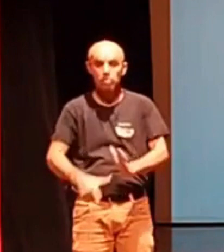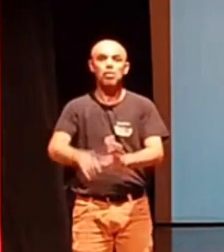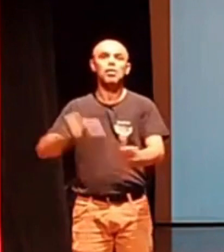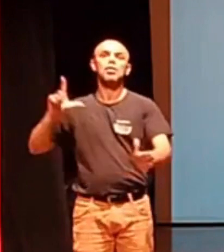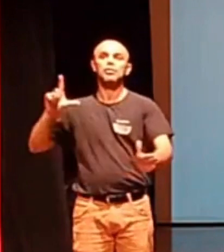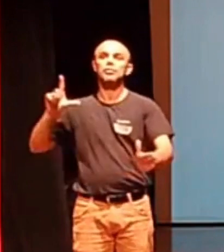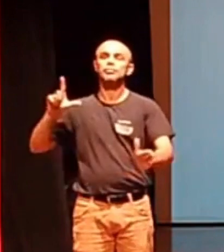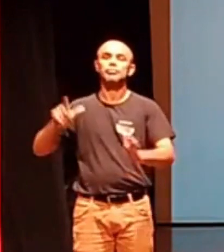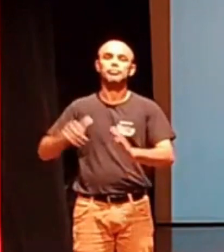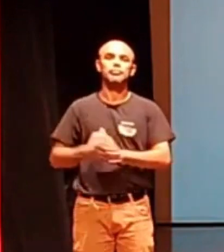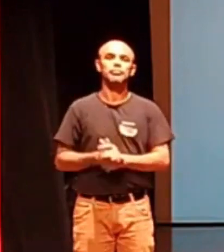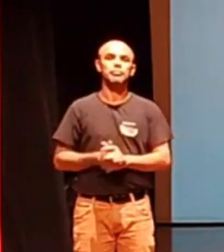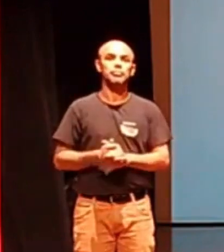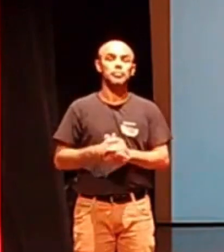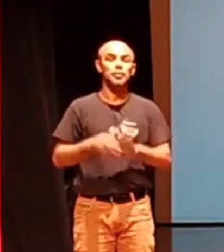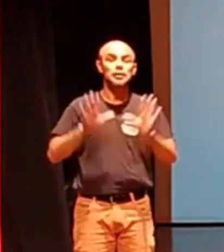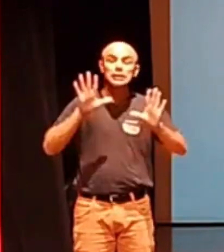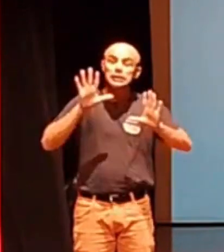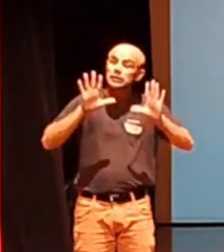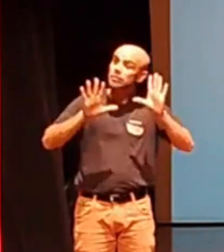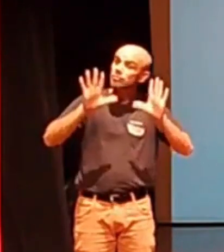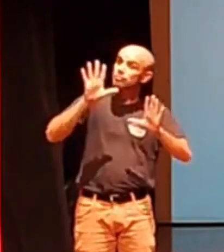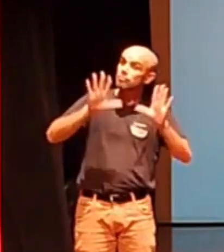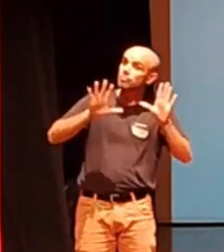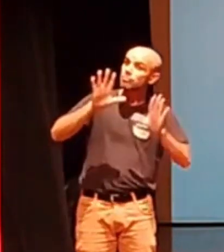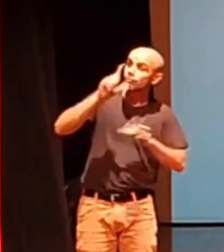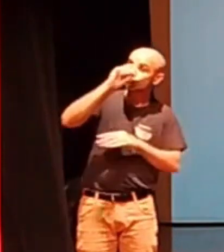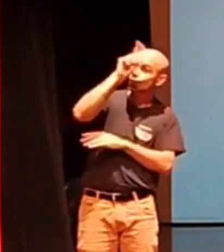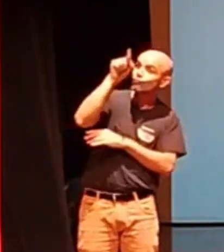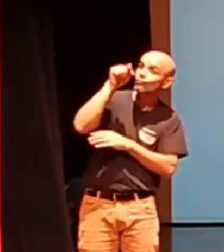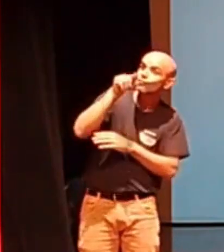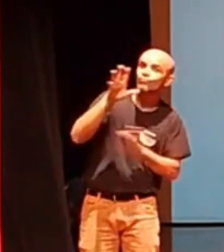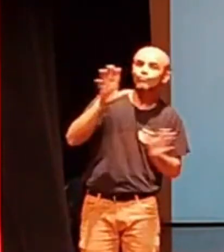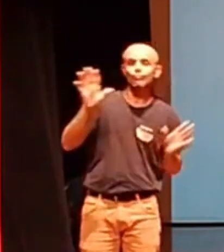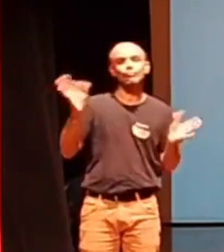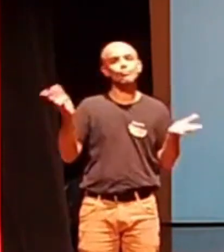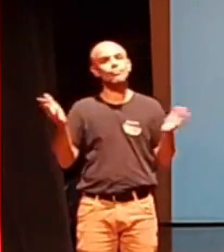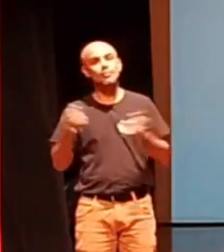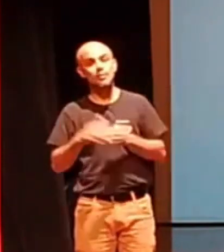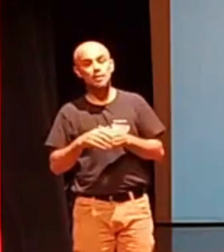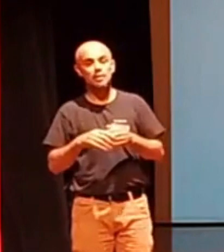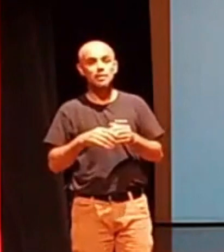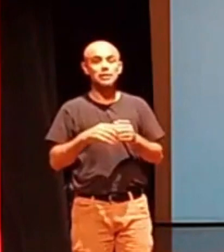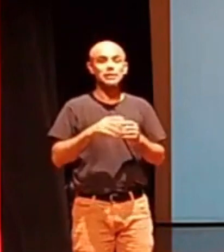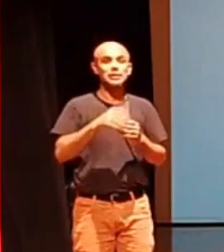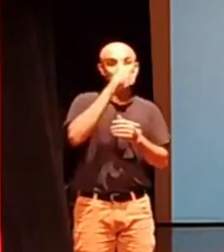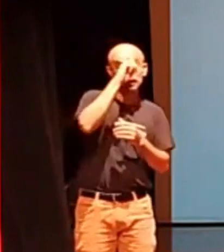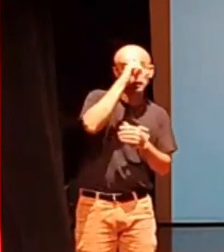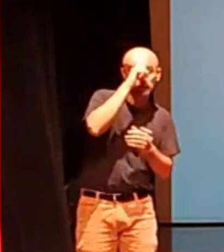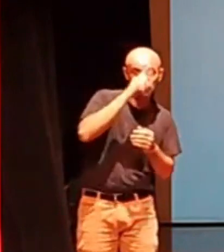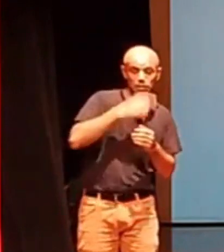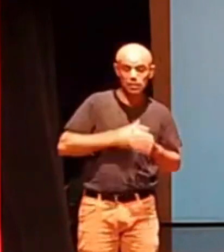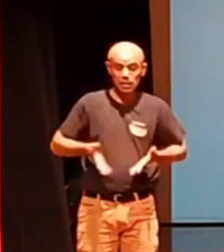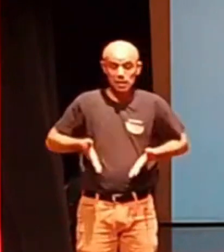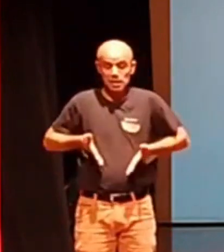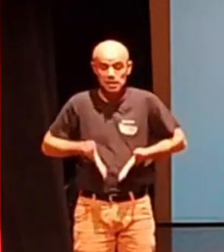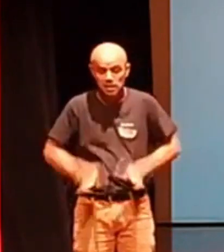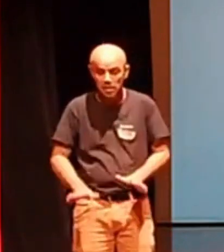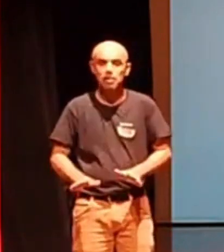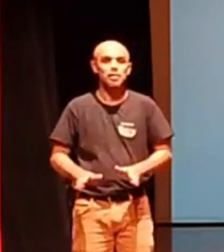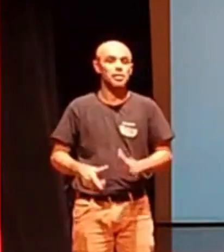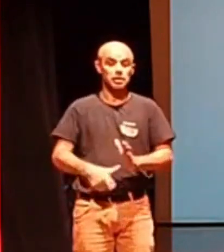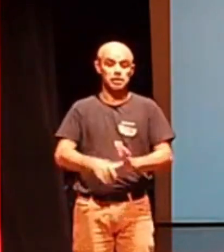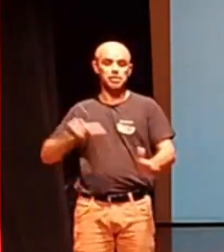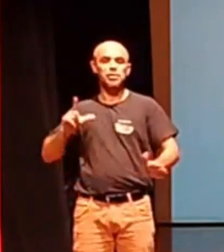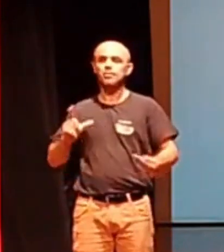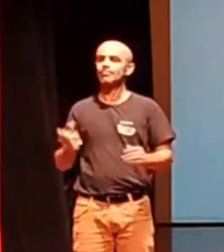tá? Porque na realidade nos trabalhos isso não foi, na prática, na clínica mesmo, na realidade elas não têm parto prematuro por causa da escoliose.